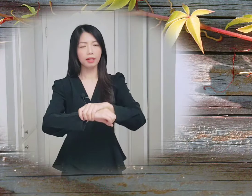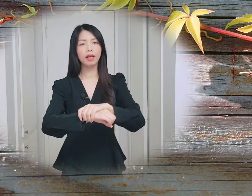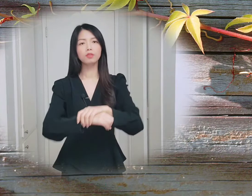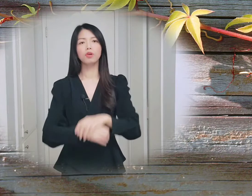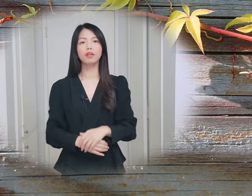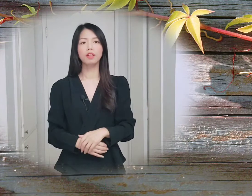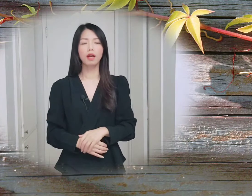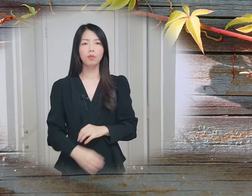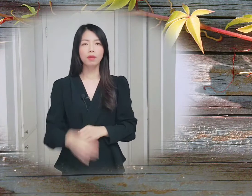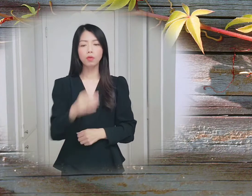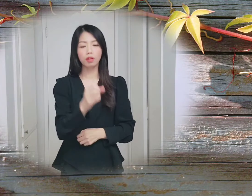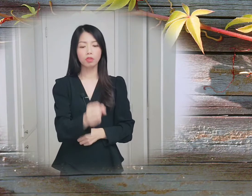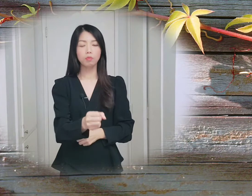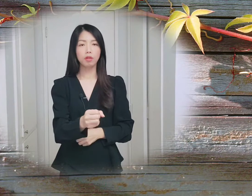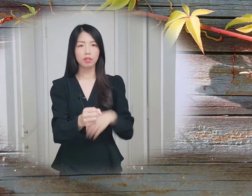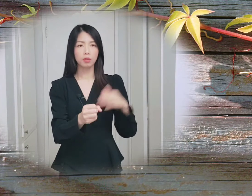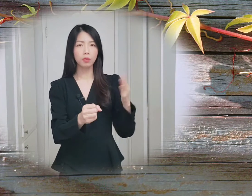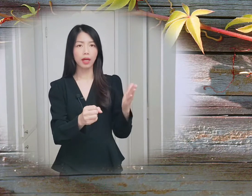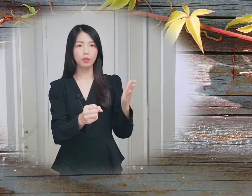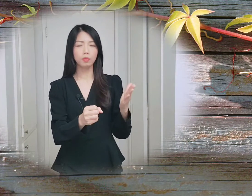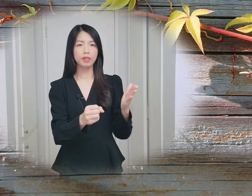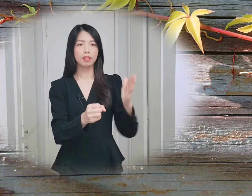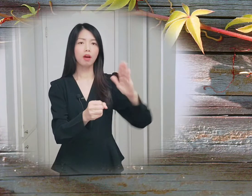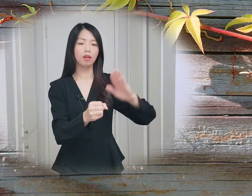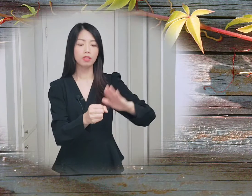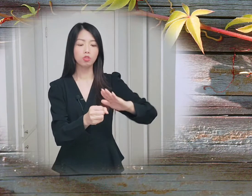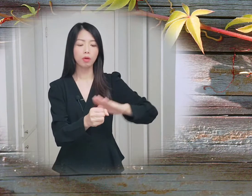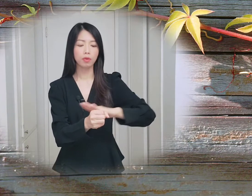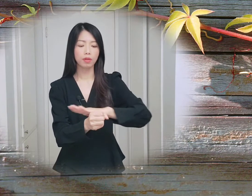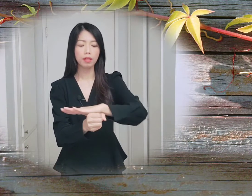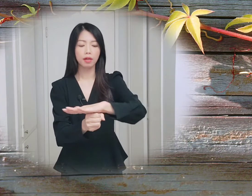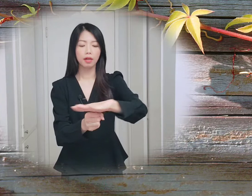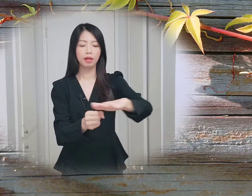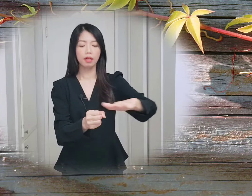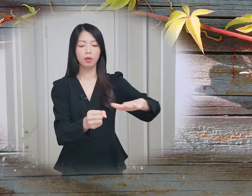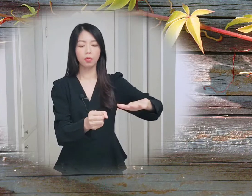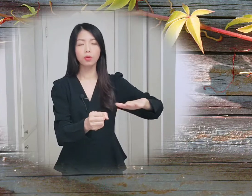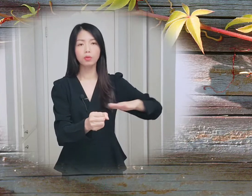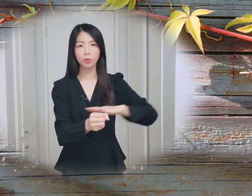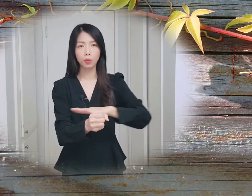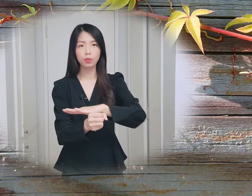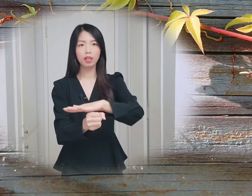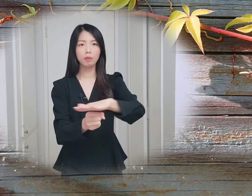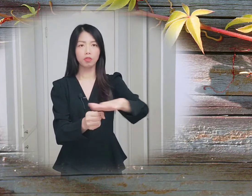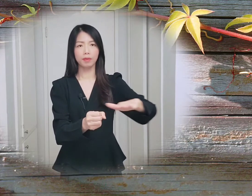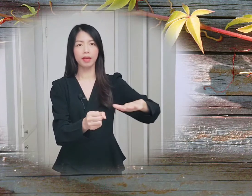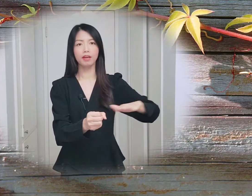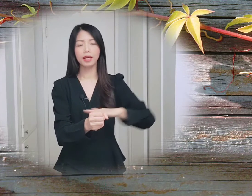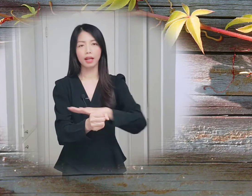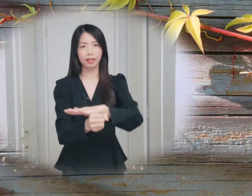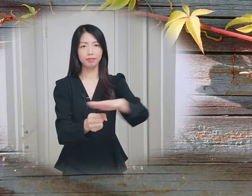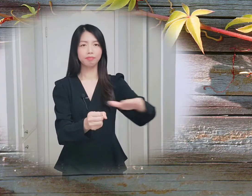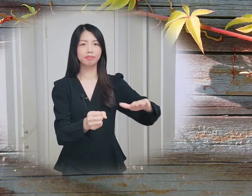사랑. 사랑 수어는 왼손을 이렇게 주먹을 쥐시고 다른 손을 펴셔서 이 주먹 위를 오른쪽으로 쓰다듬어 주시면